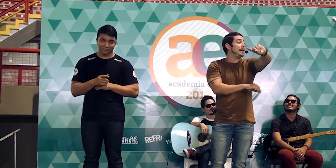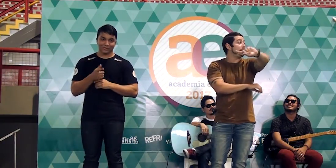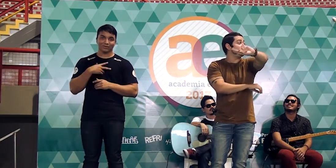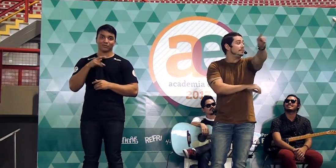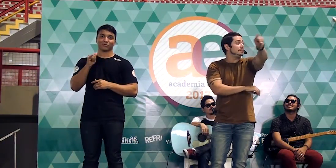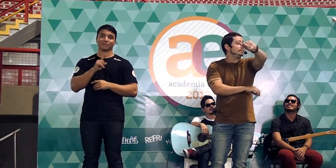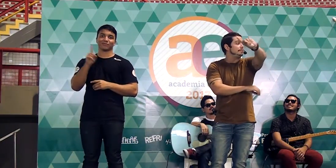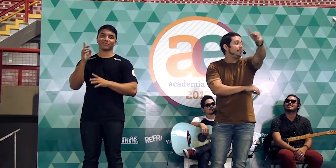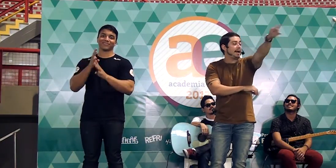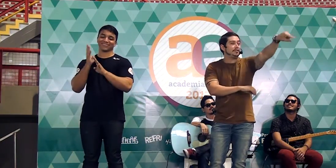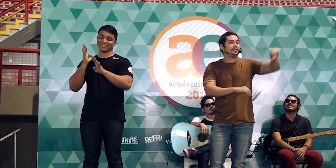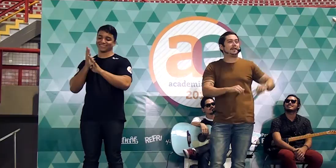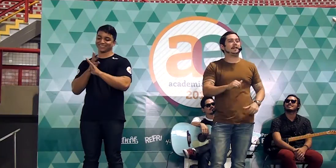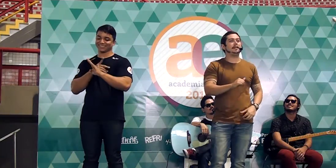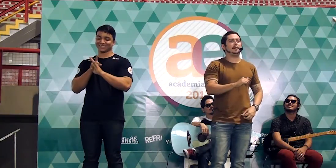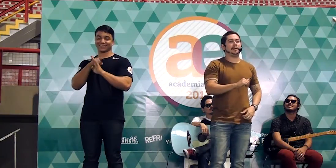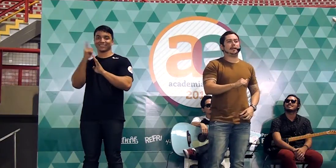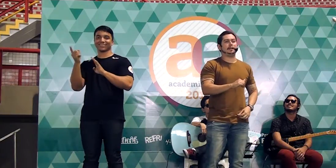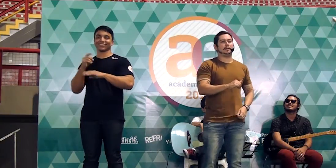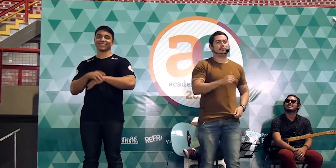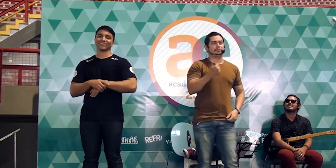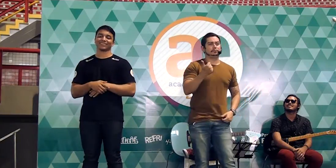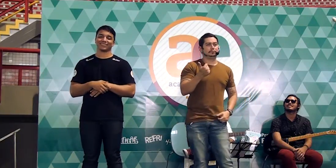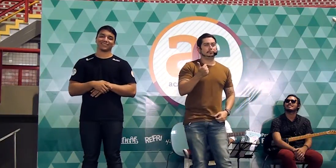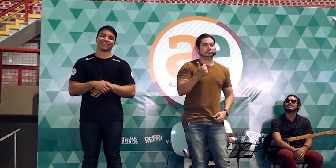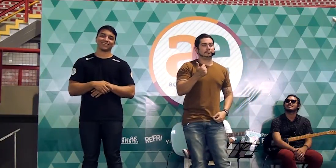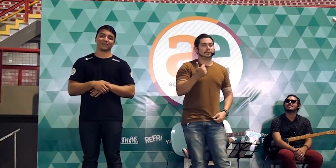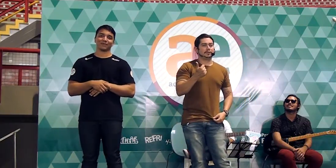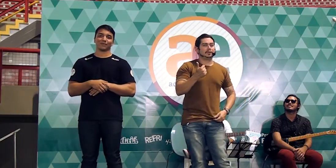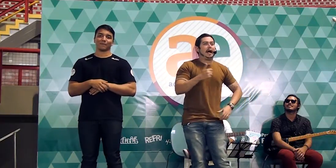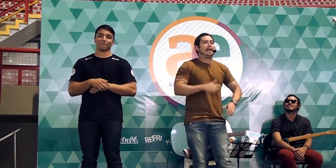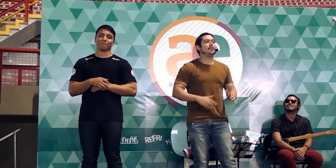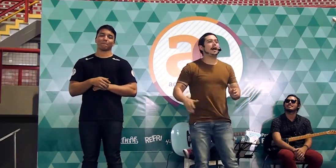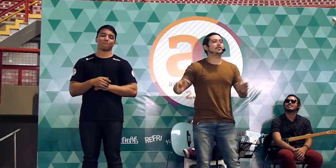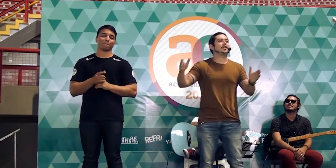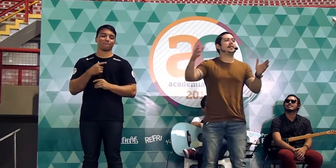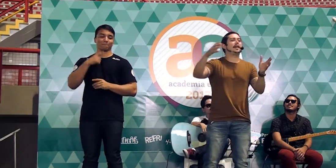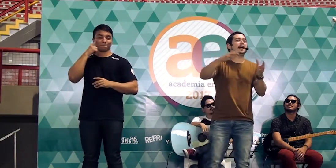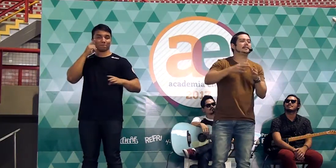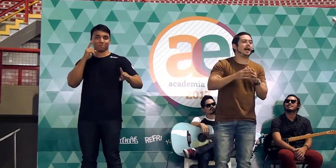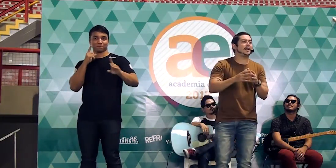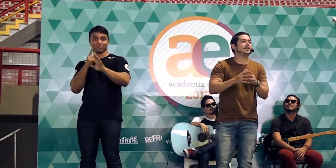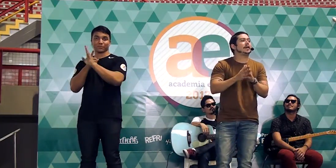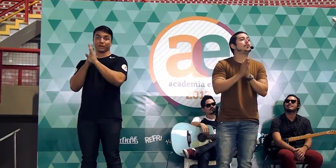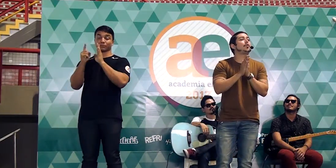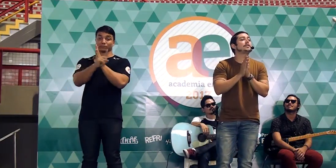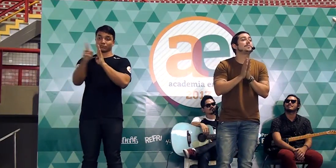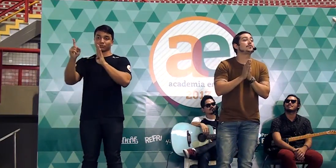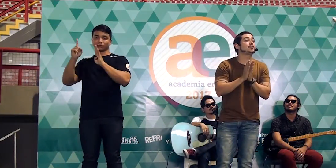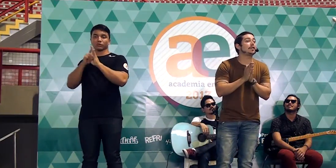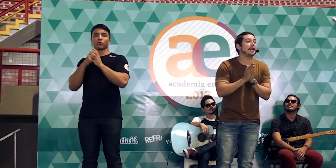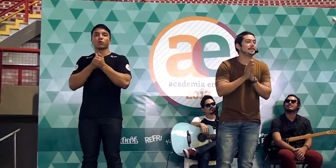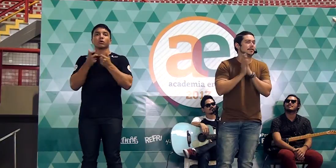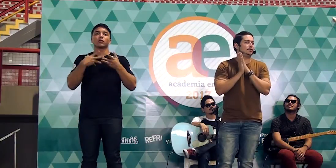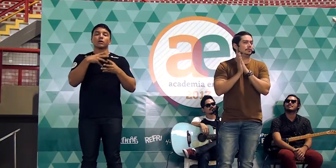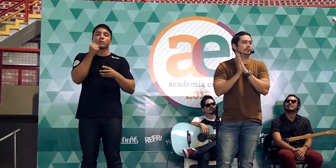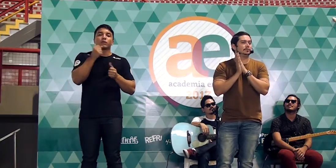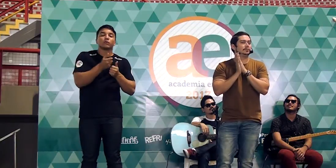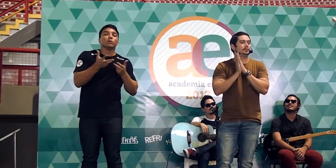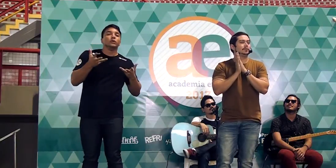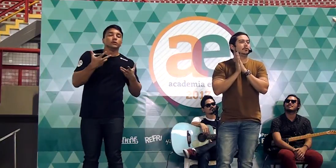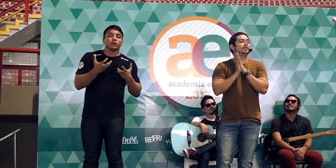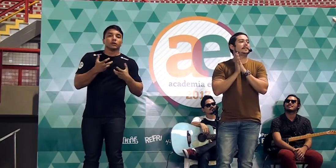vai ali para a parte de trás ali, da padaria. Aí o cara chegava lá atrás. Com quantos pães o senhor quer,